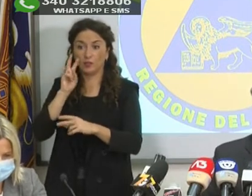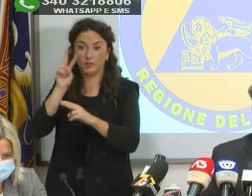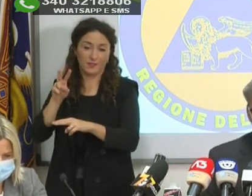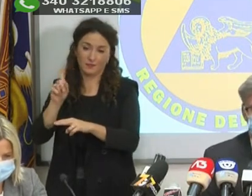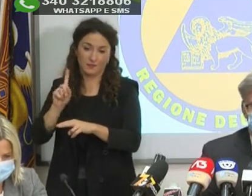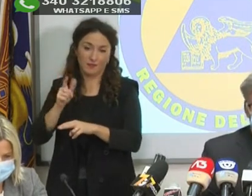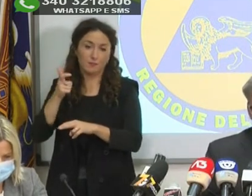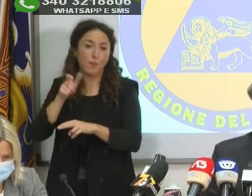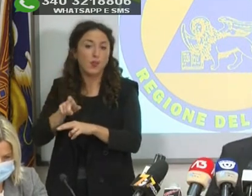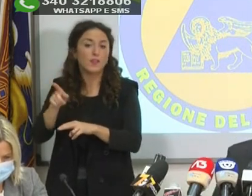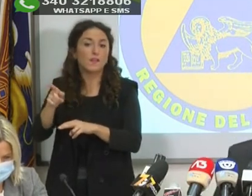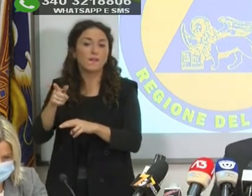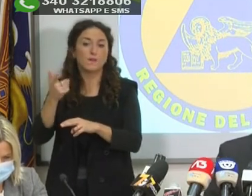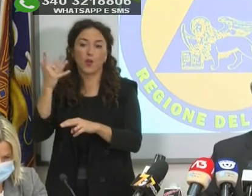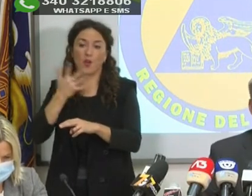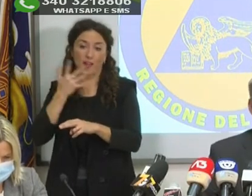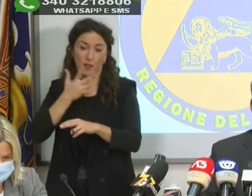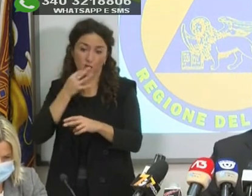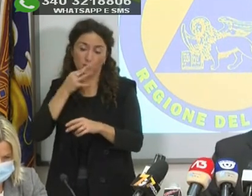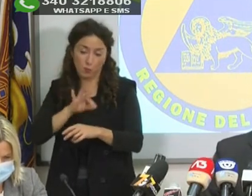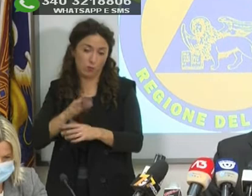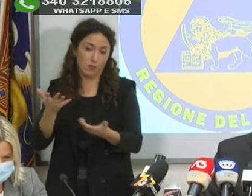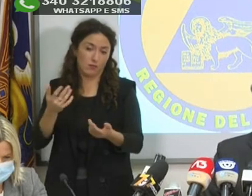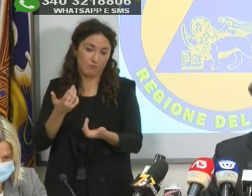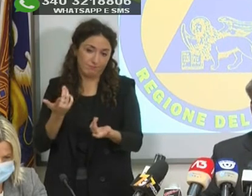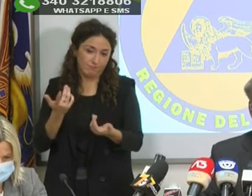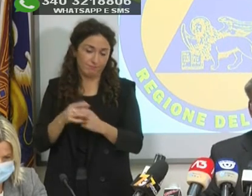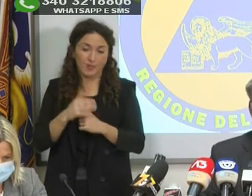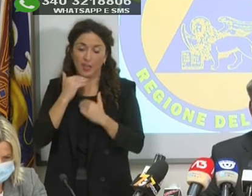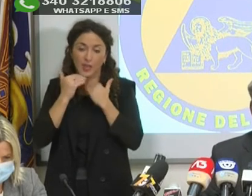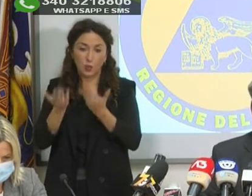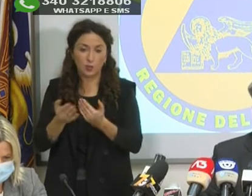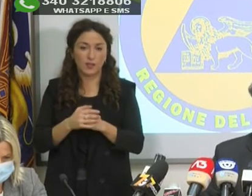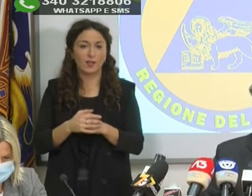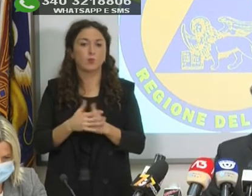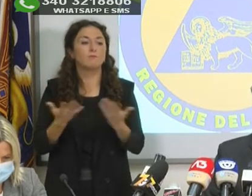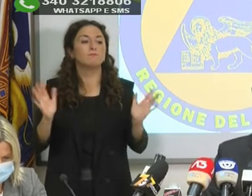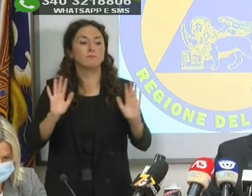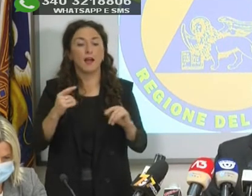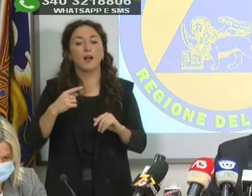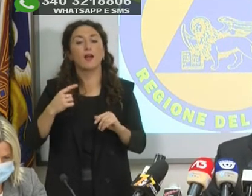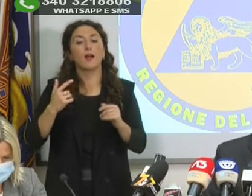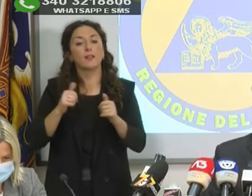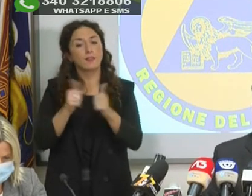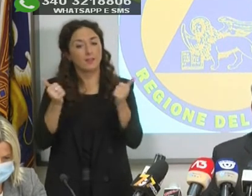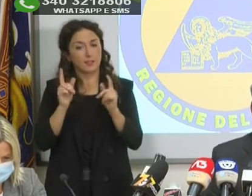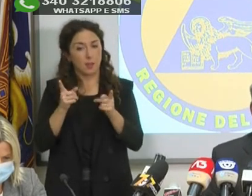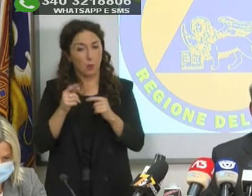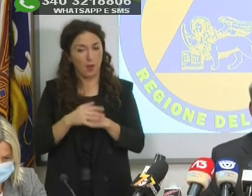errore è talmente alto che non ha senso guardarlo. E la differenza fra noi e i siti è che noi abbiamo anche